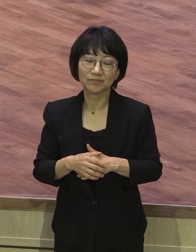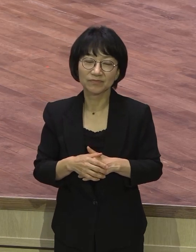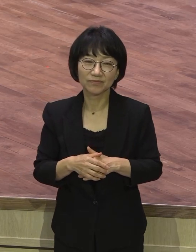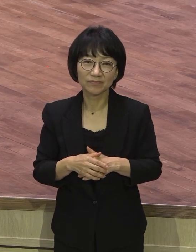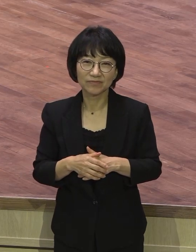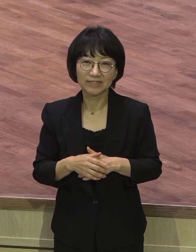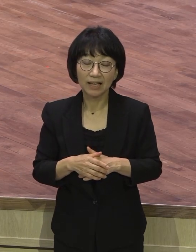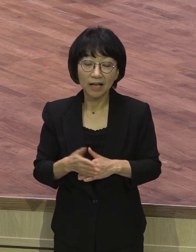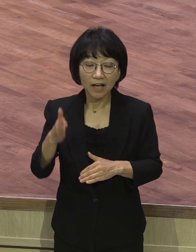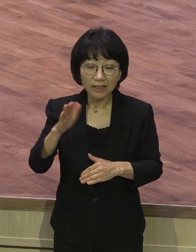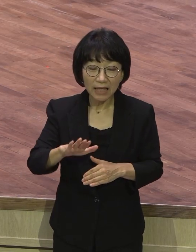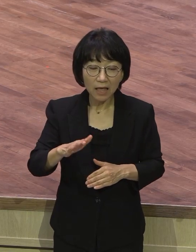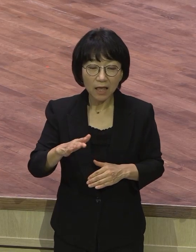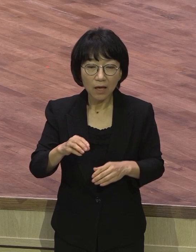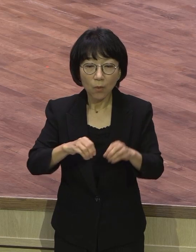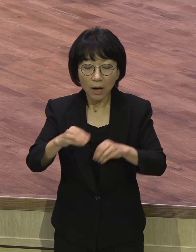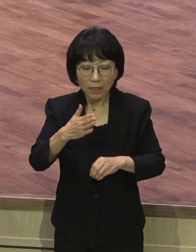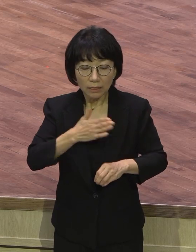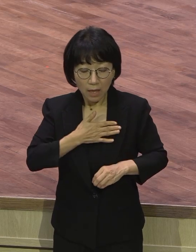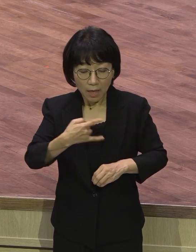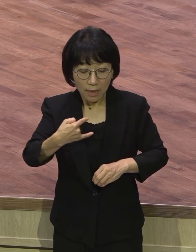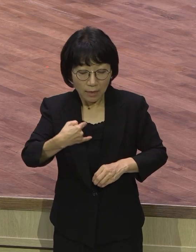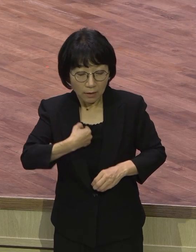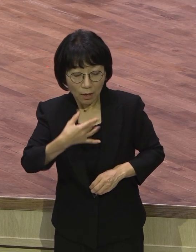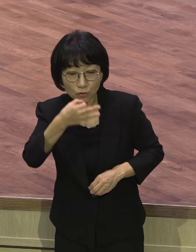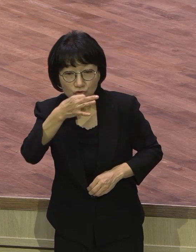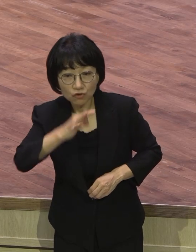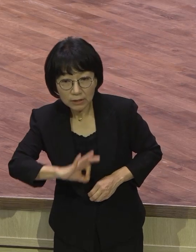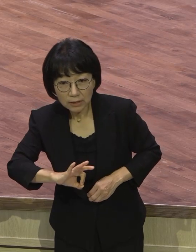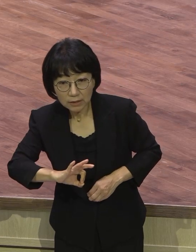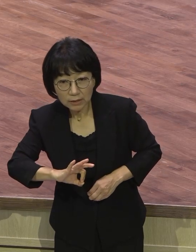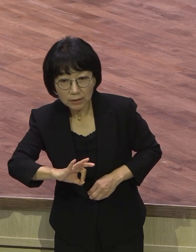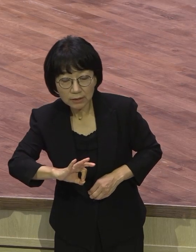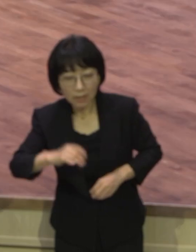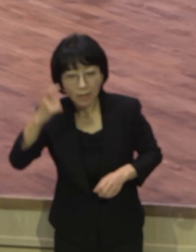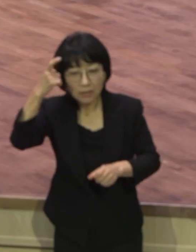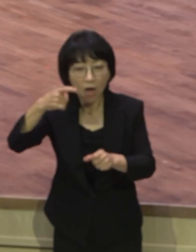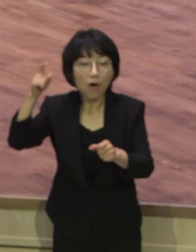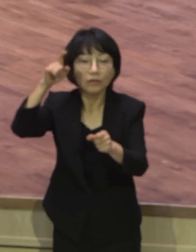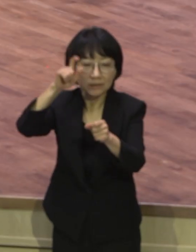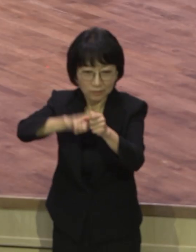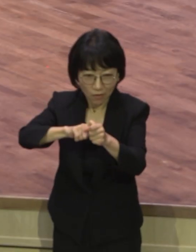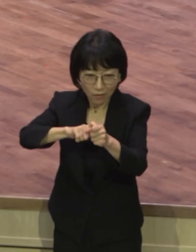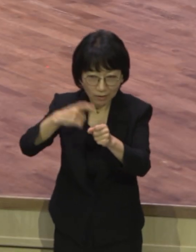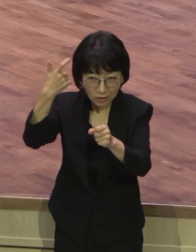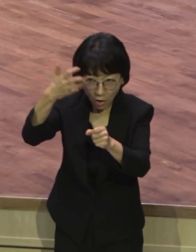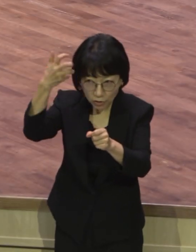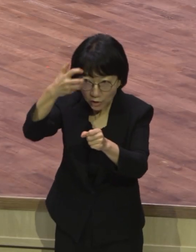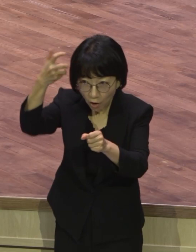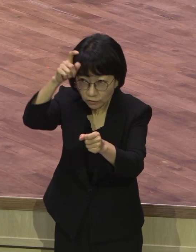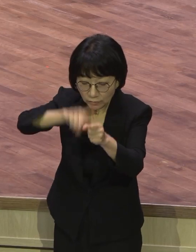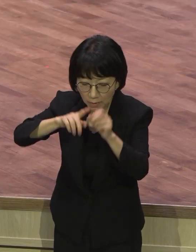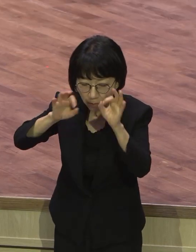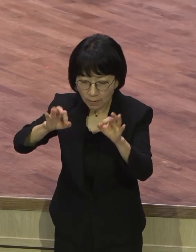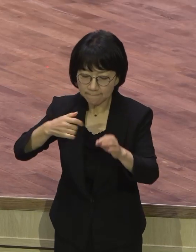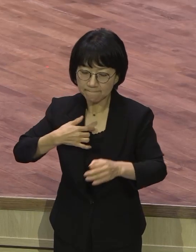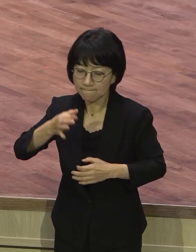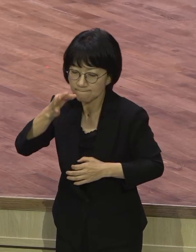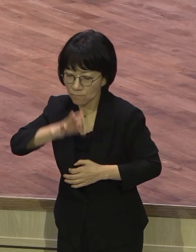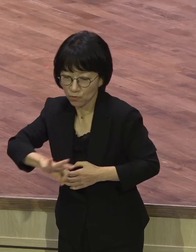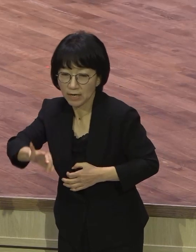이것이 내게 유익이라고 말할 수 있는 것은 영적 해석밖에 없습니다 영적으로 해석해야 영적으로